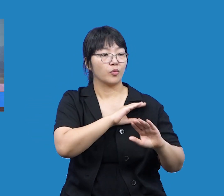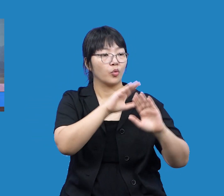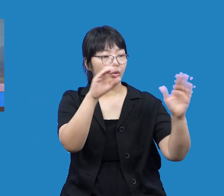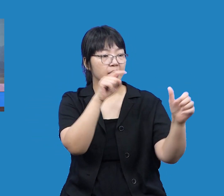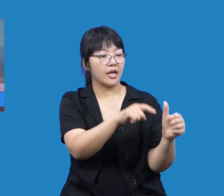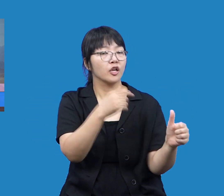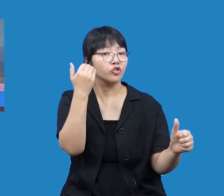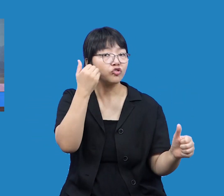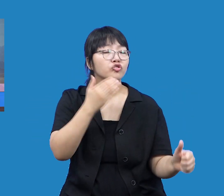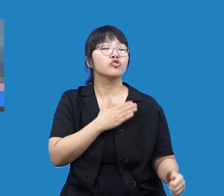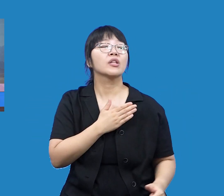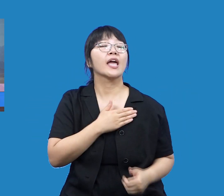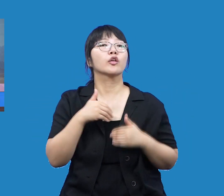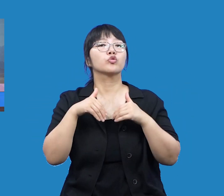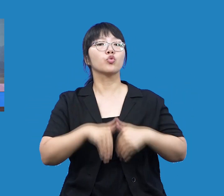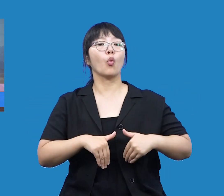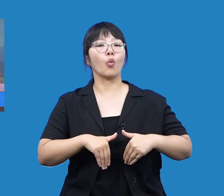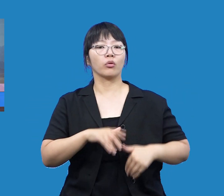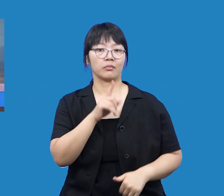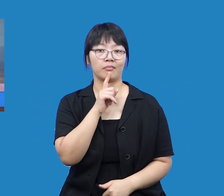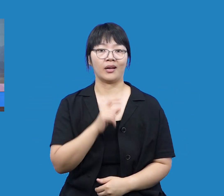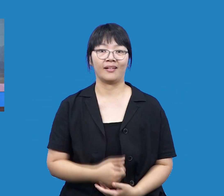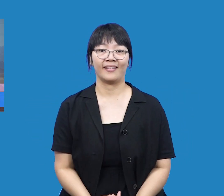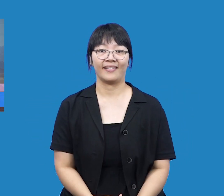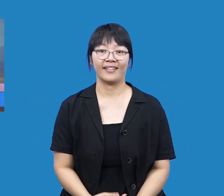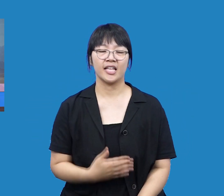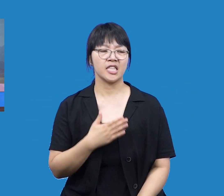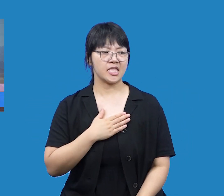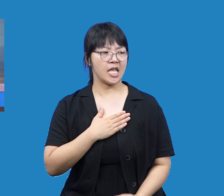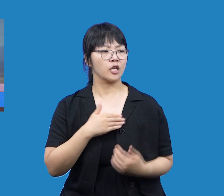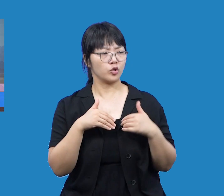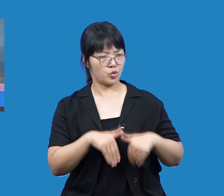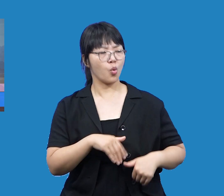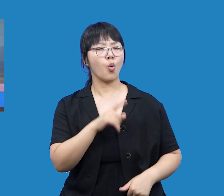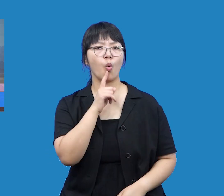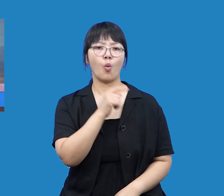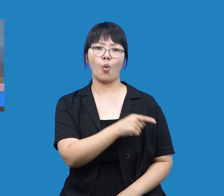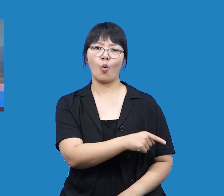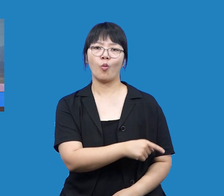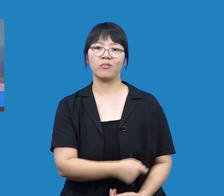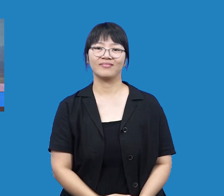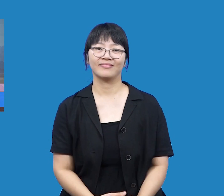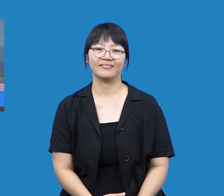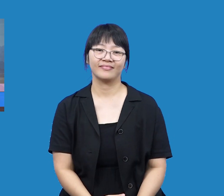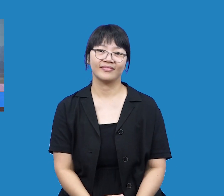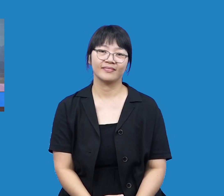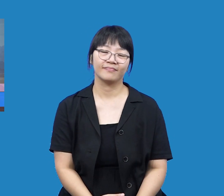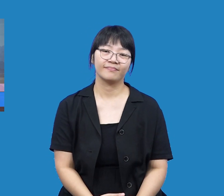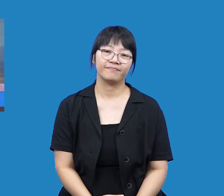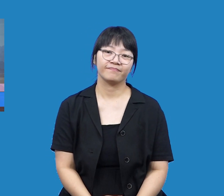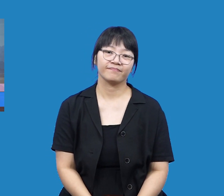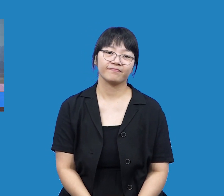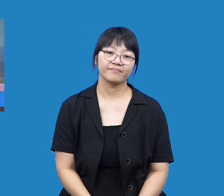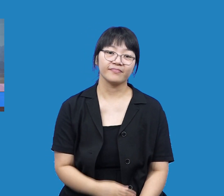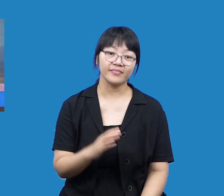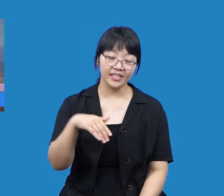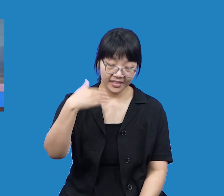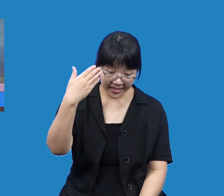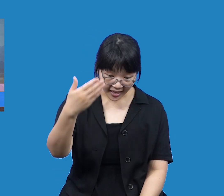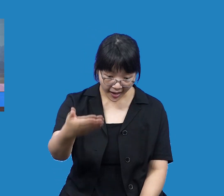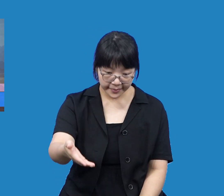말씀하십니다. 영어로 my servant. 내 종이다. 그는 나의 종이다. 그리고